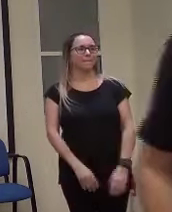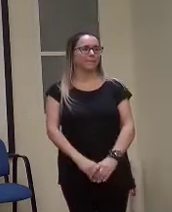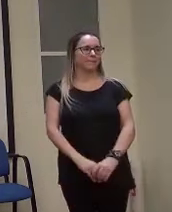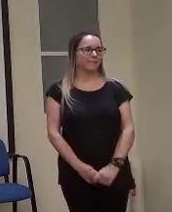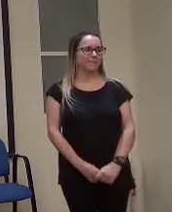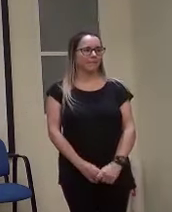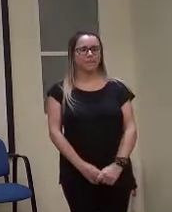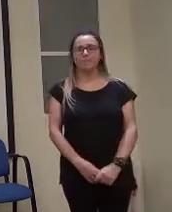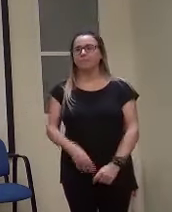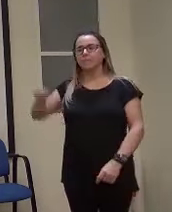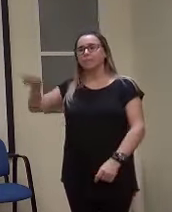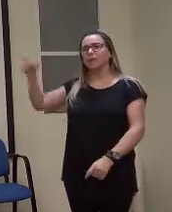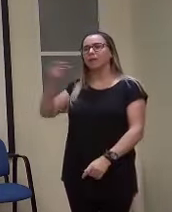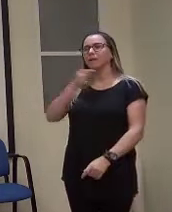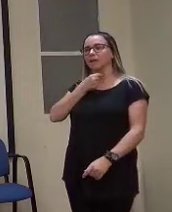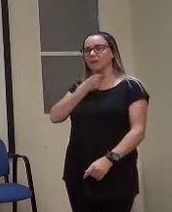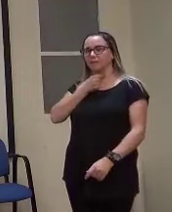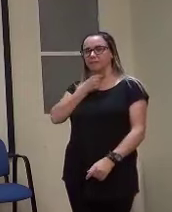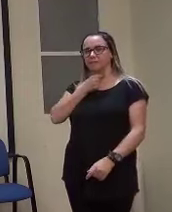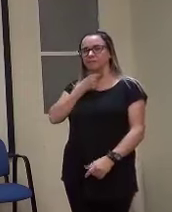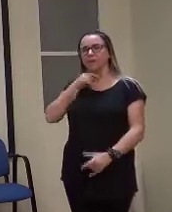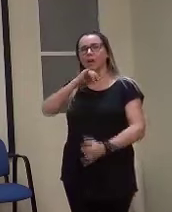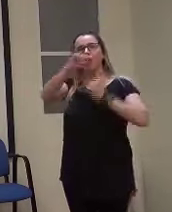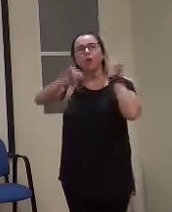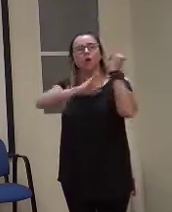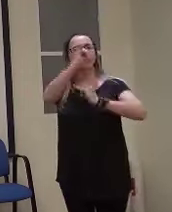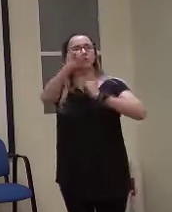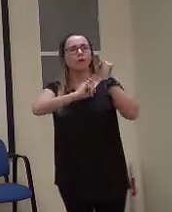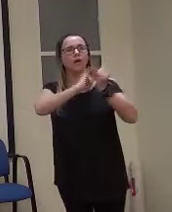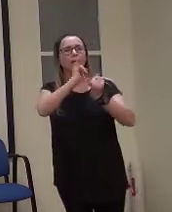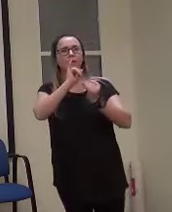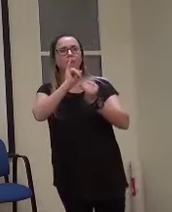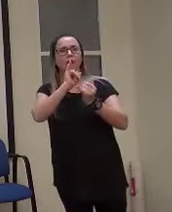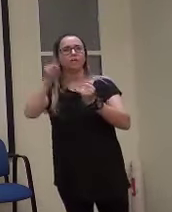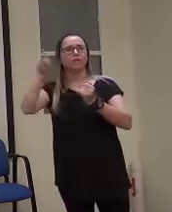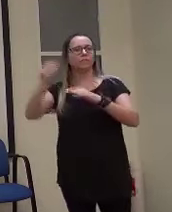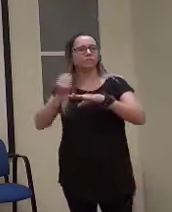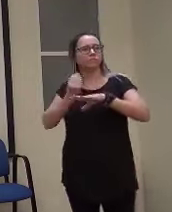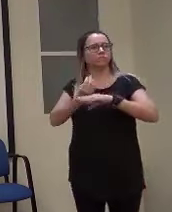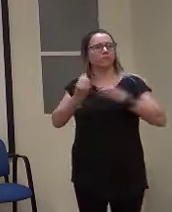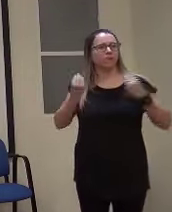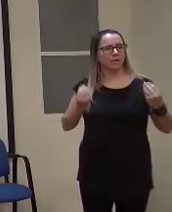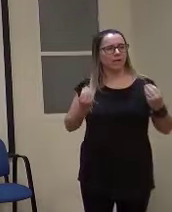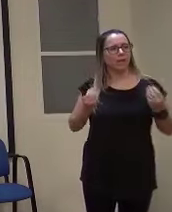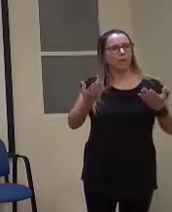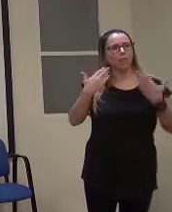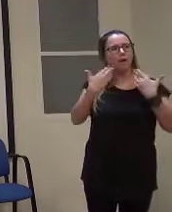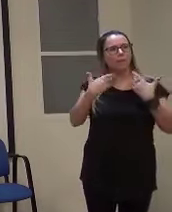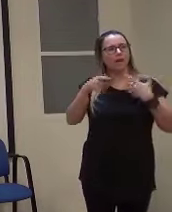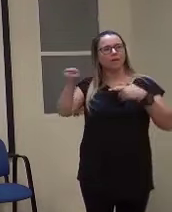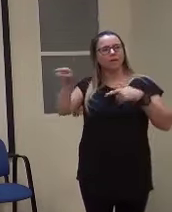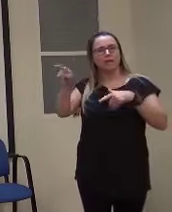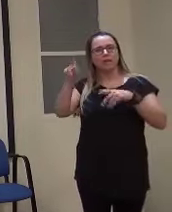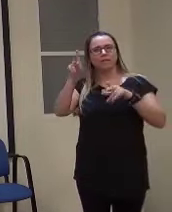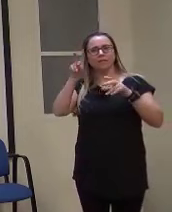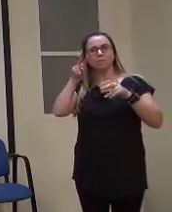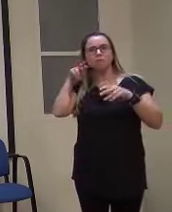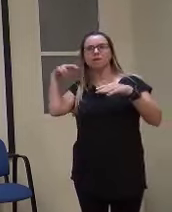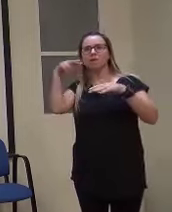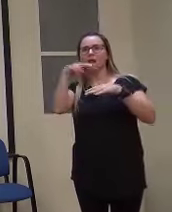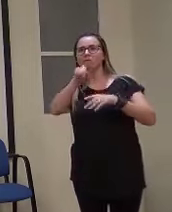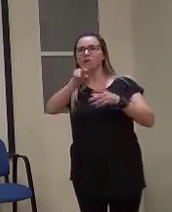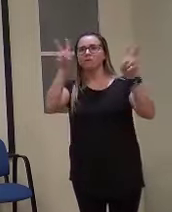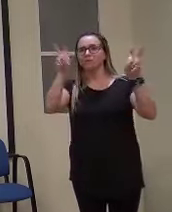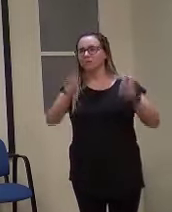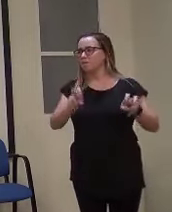yo voy a contarles un poco desde donde público para guardar la la